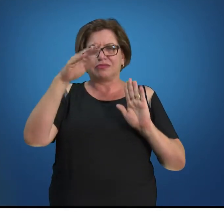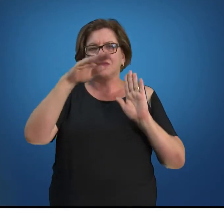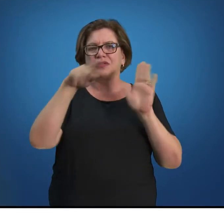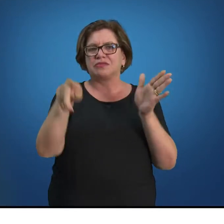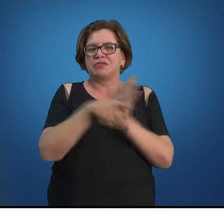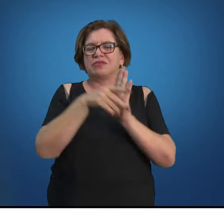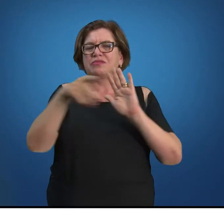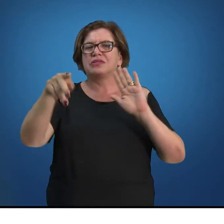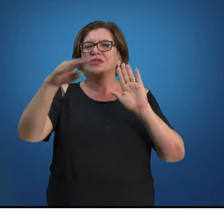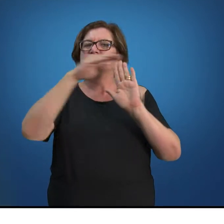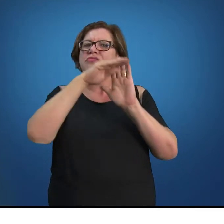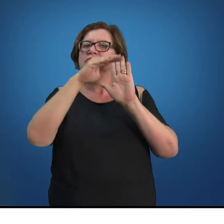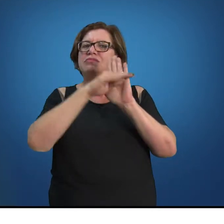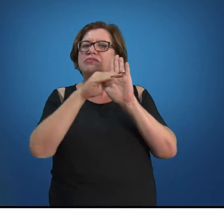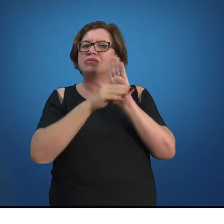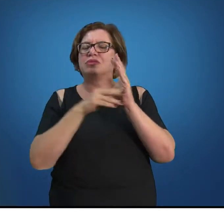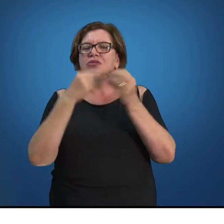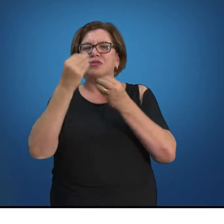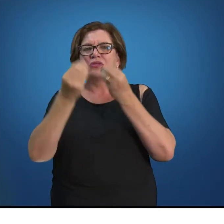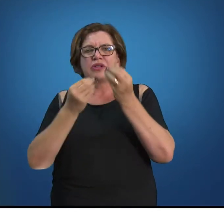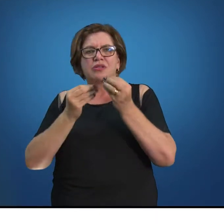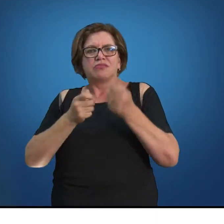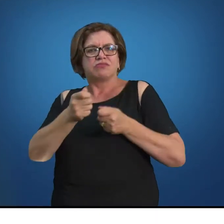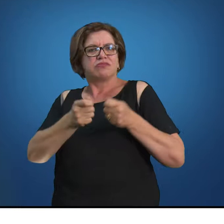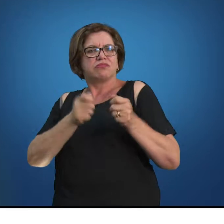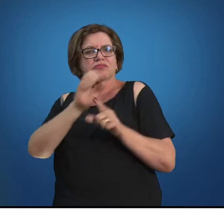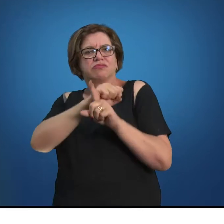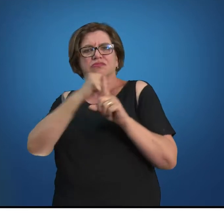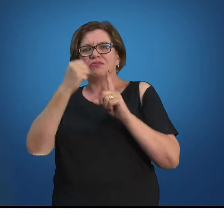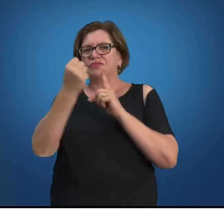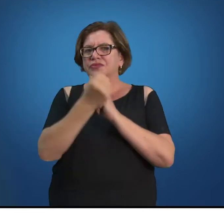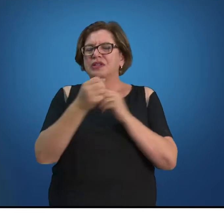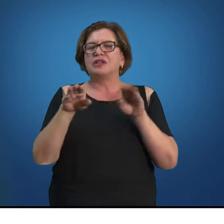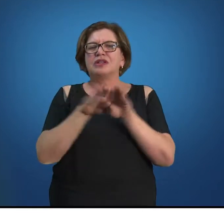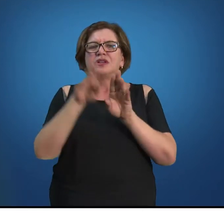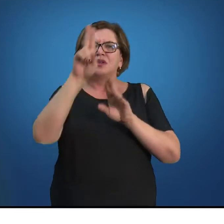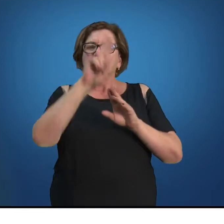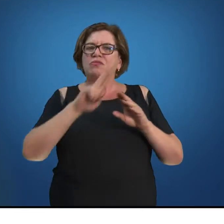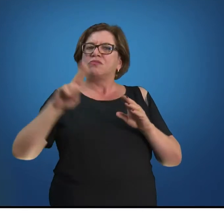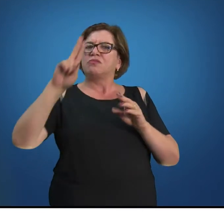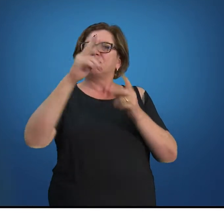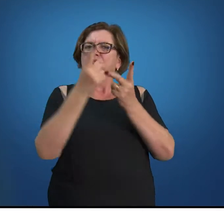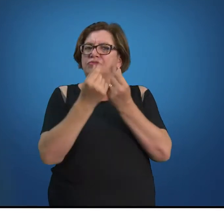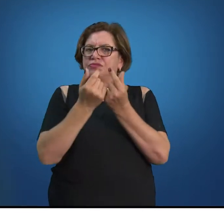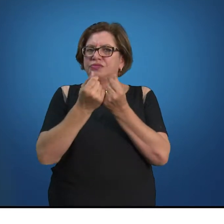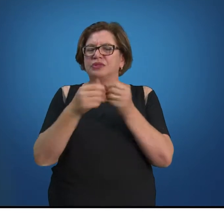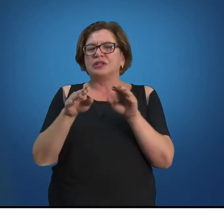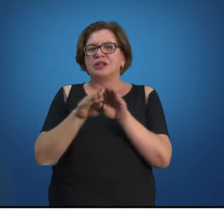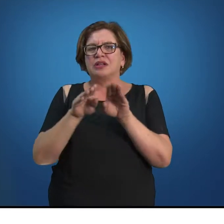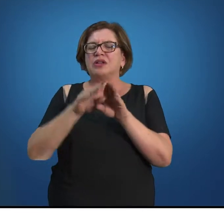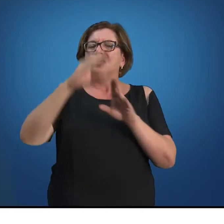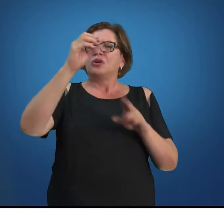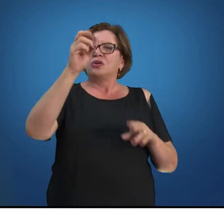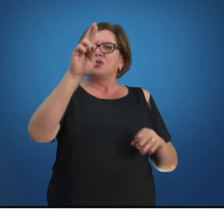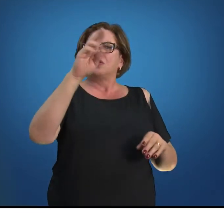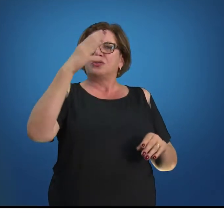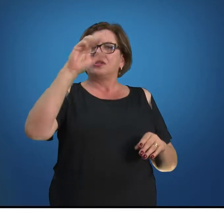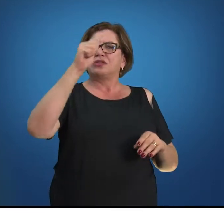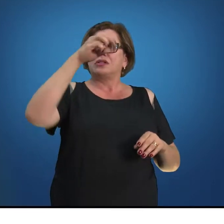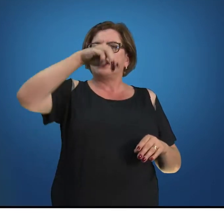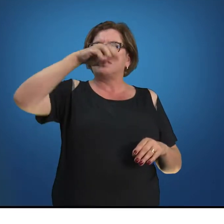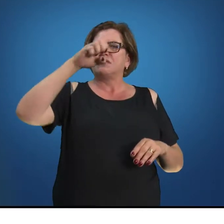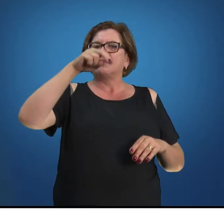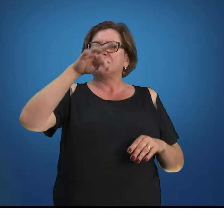de gestão, o controle social e a destinação dos recursos e do orçamento.